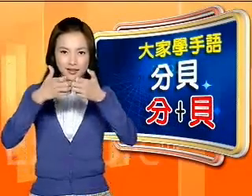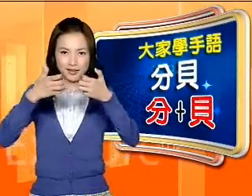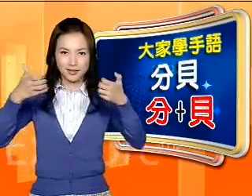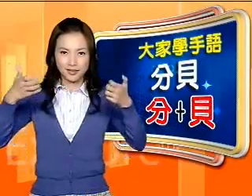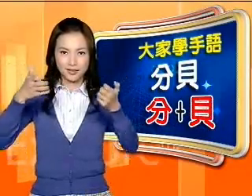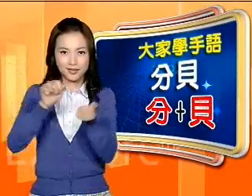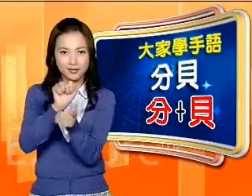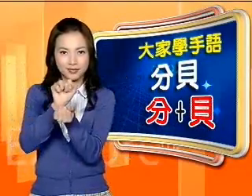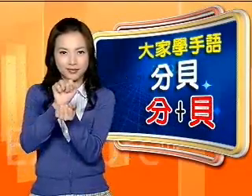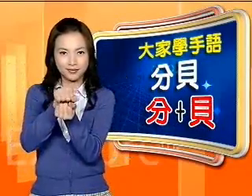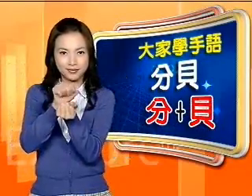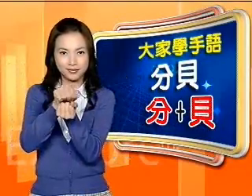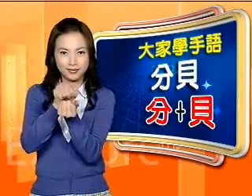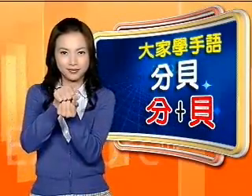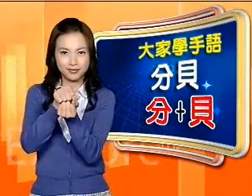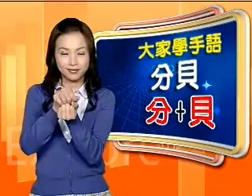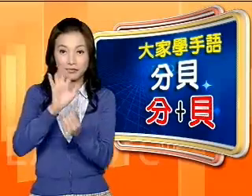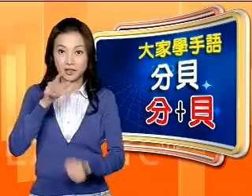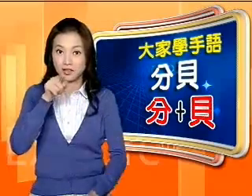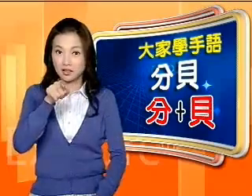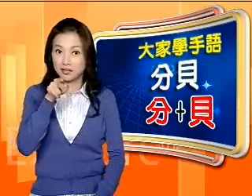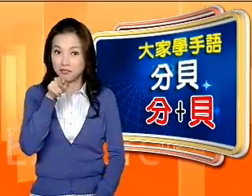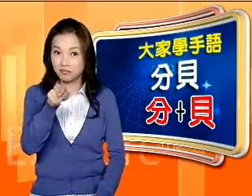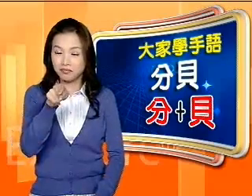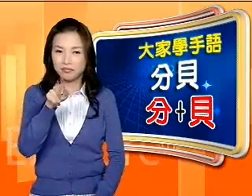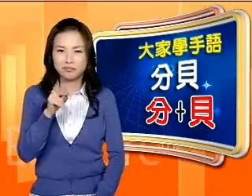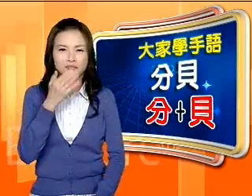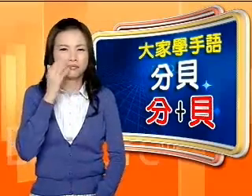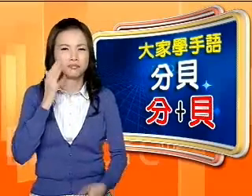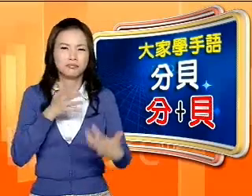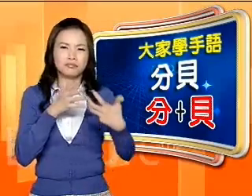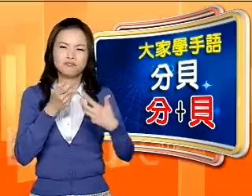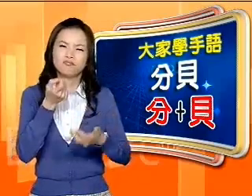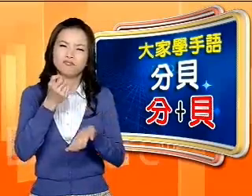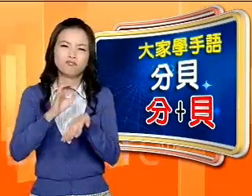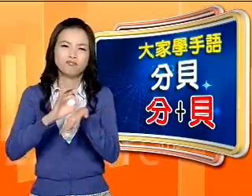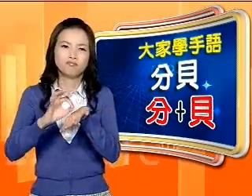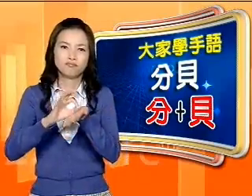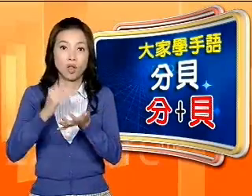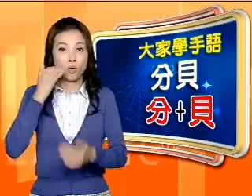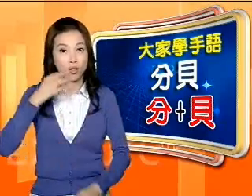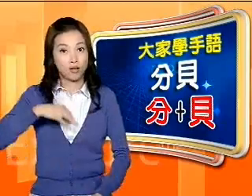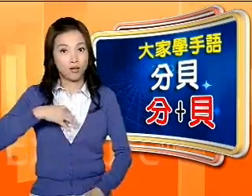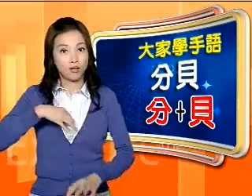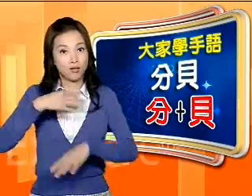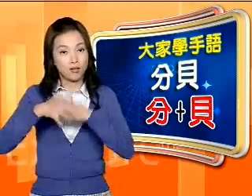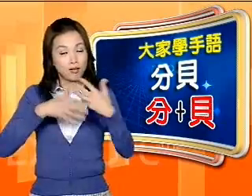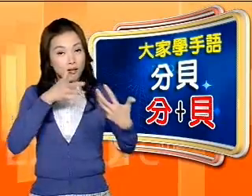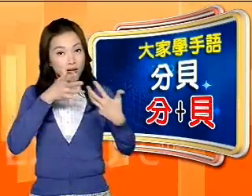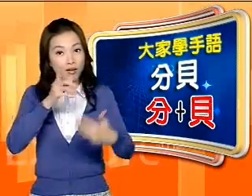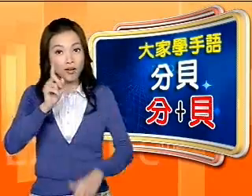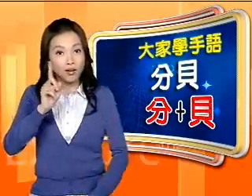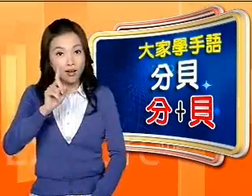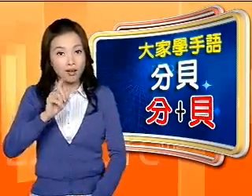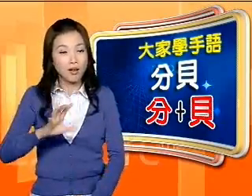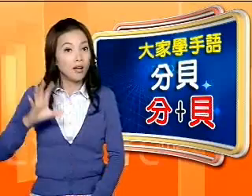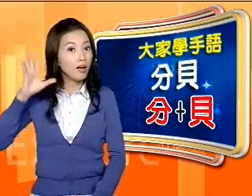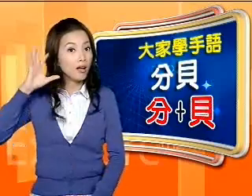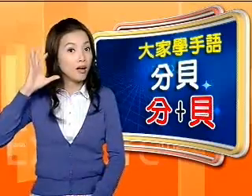分开的分加上贝壳的贝就是分贝。不过听障朋友平常很少用到这个手语，如果要问对方听力损失